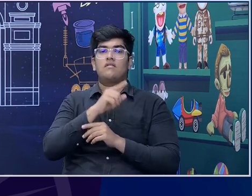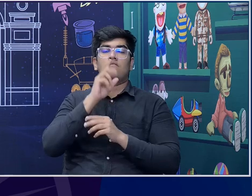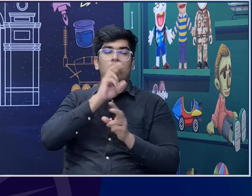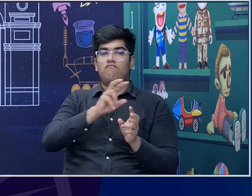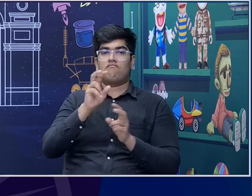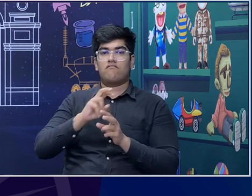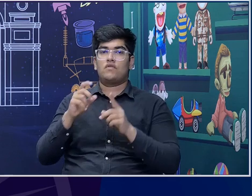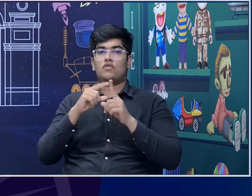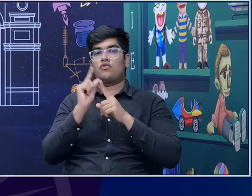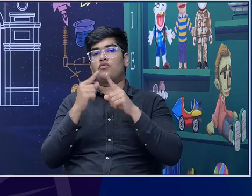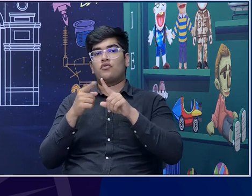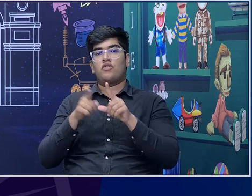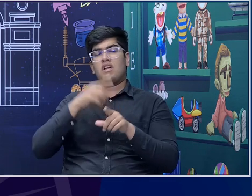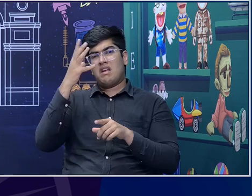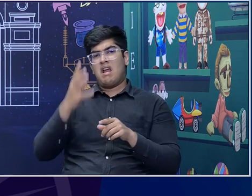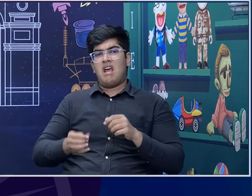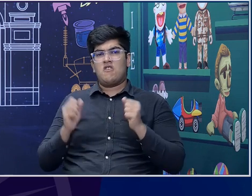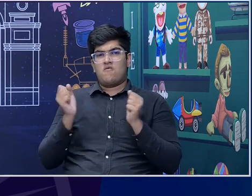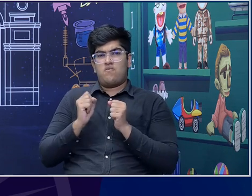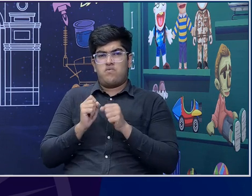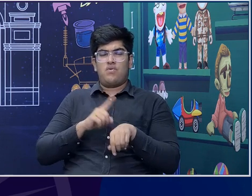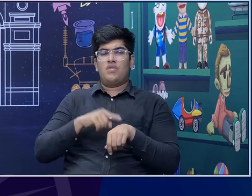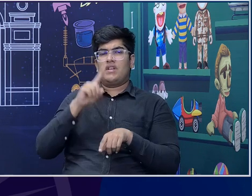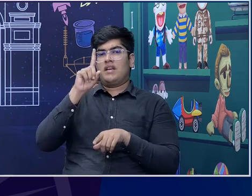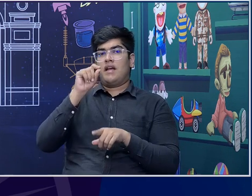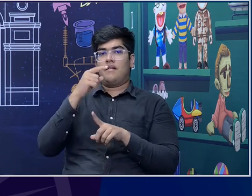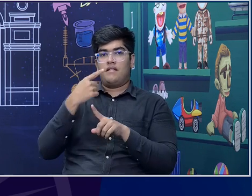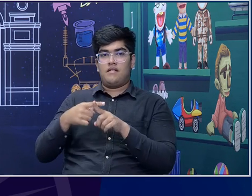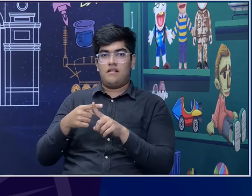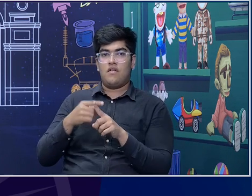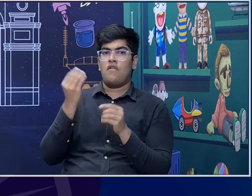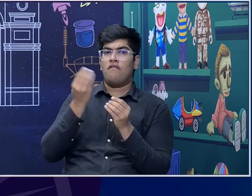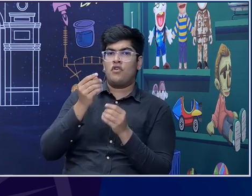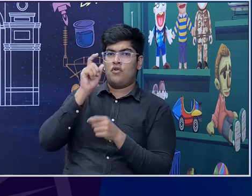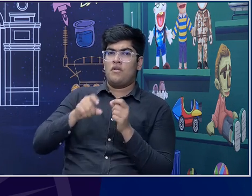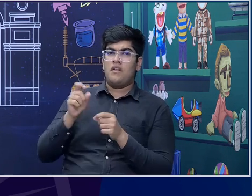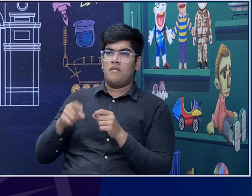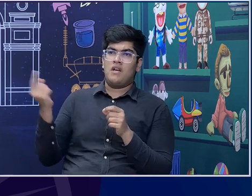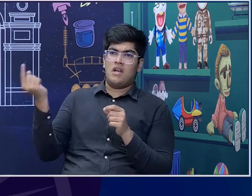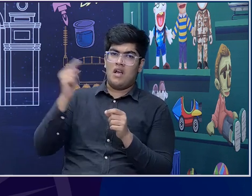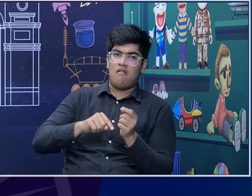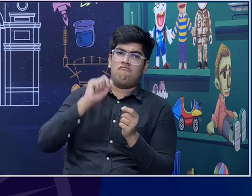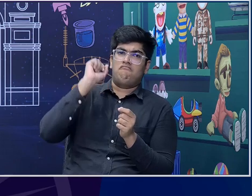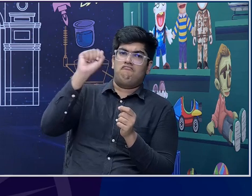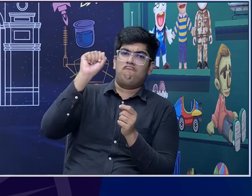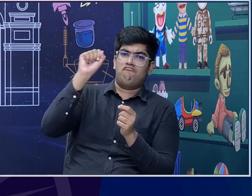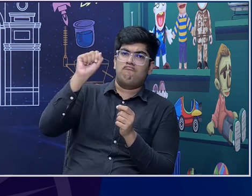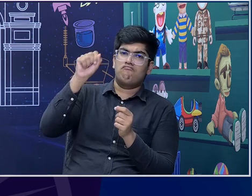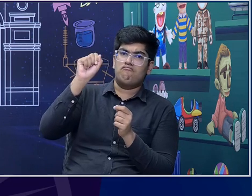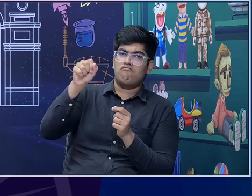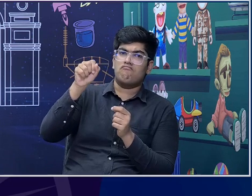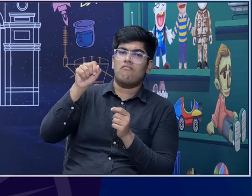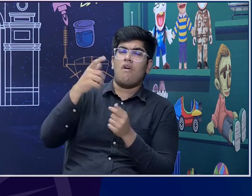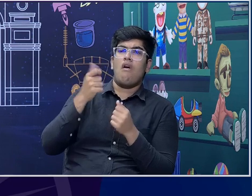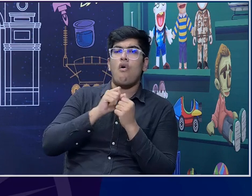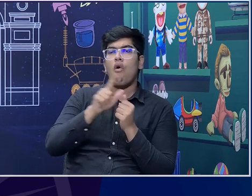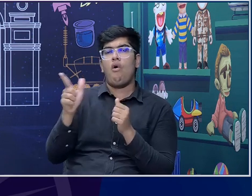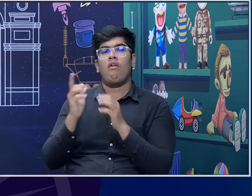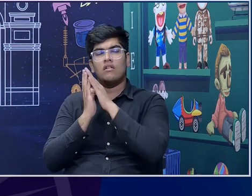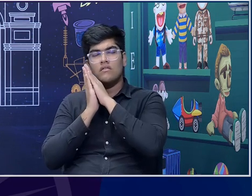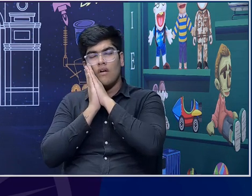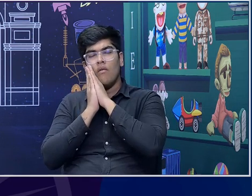रात को ठंड का समय साड़े 10 बज रहे अब सब सो रहे हैं, तो